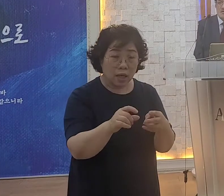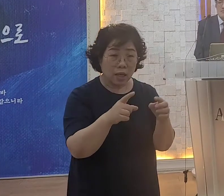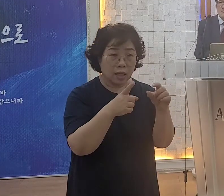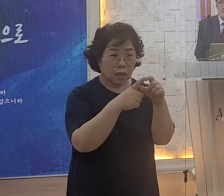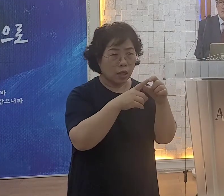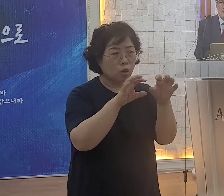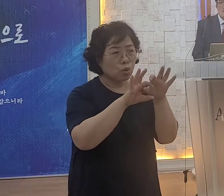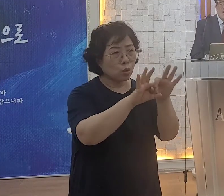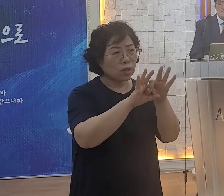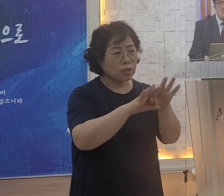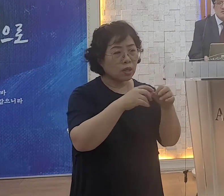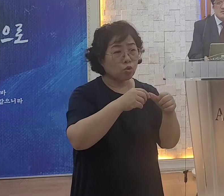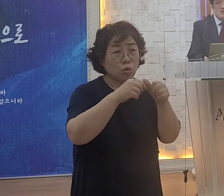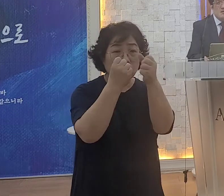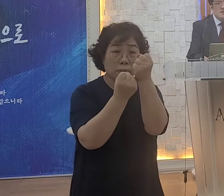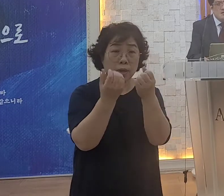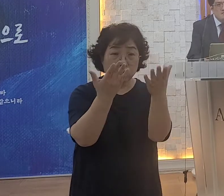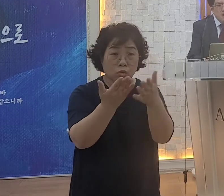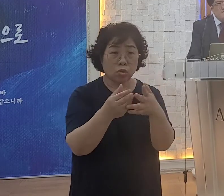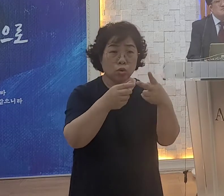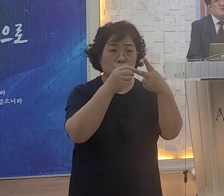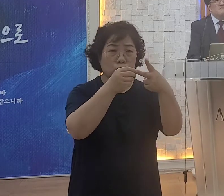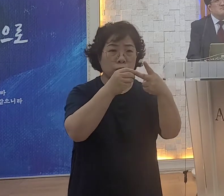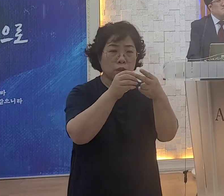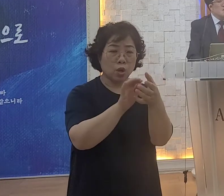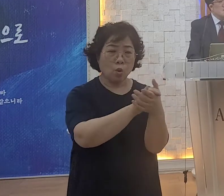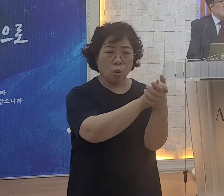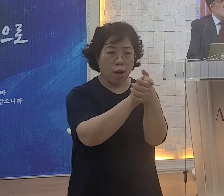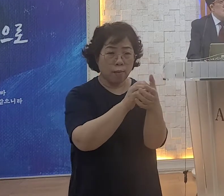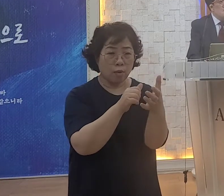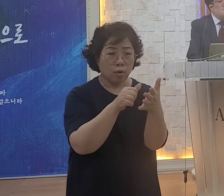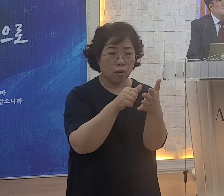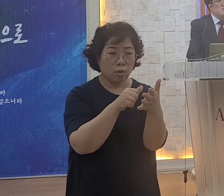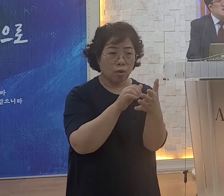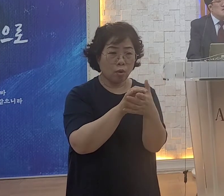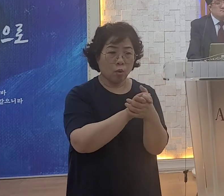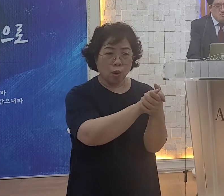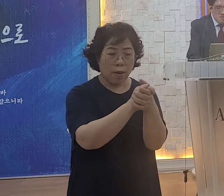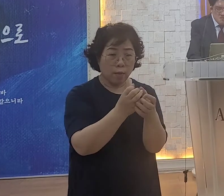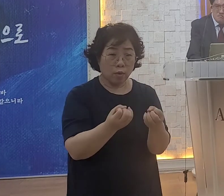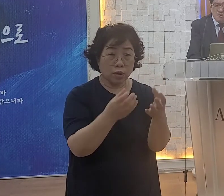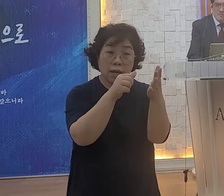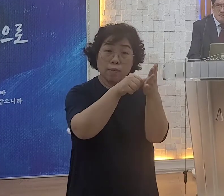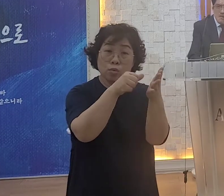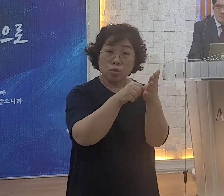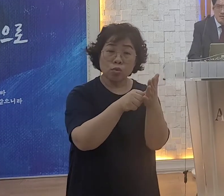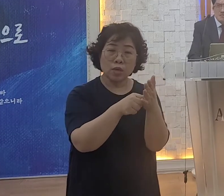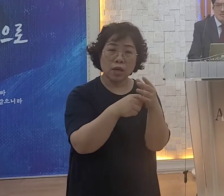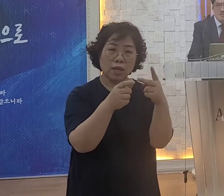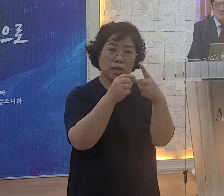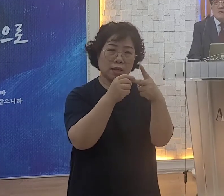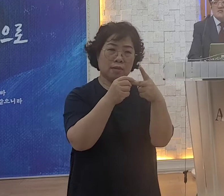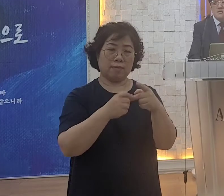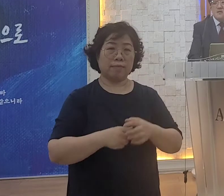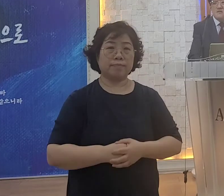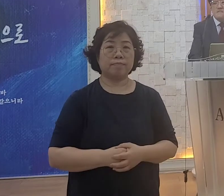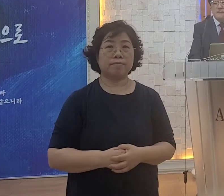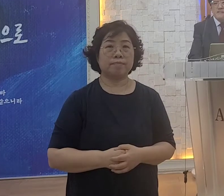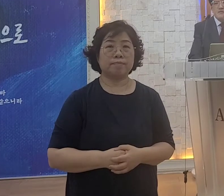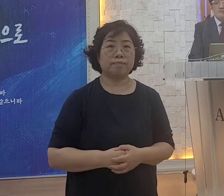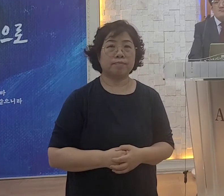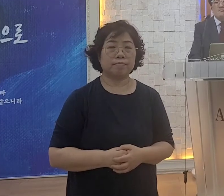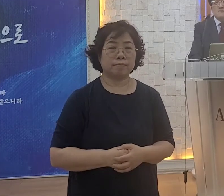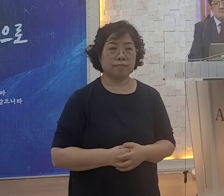구원을 설명하셨고, 자, 두 번째는 이 화목제물을 통해서 오늘 우리에게 이 구원이 우리에게 어떻게 임했는지를